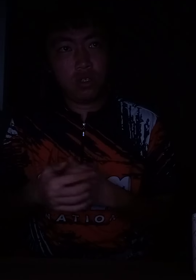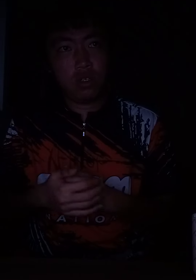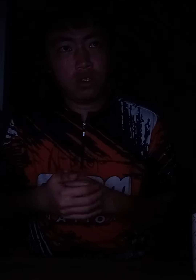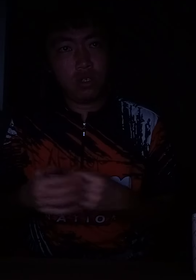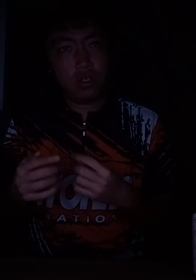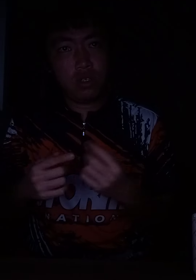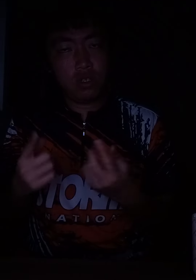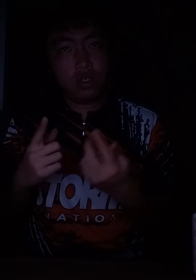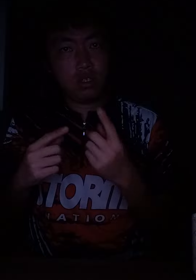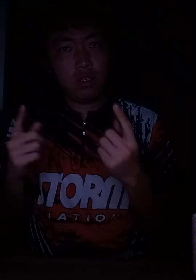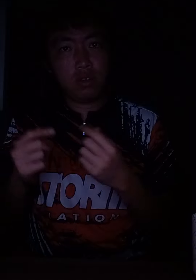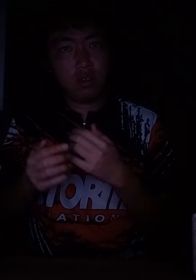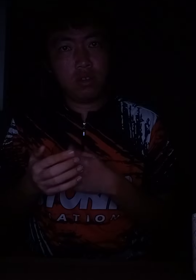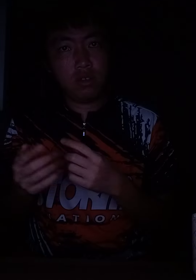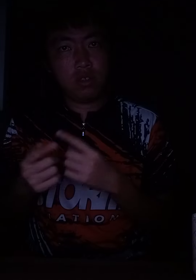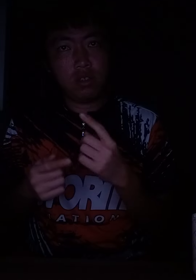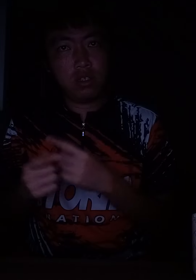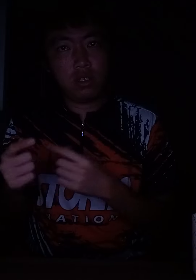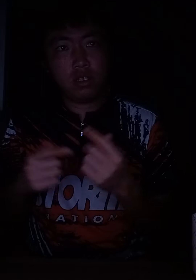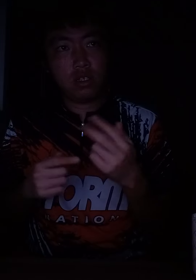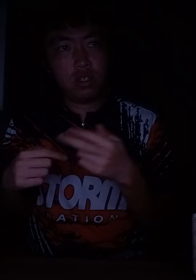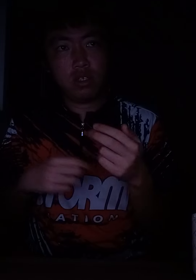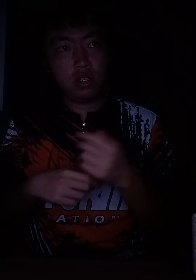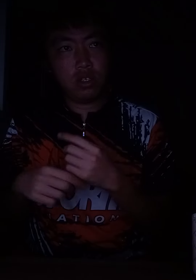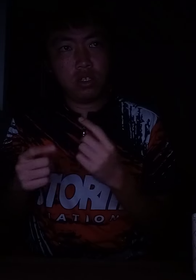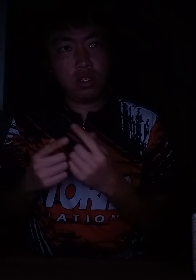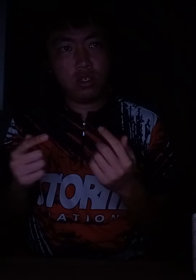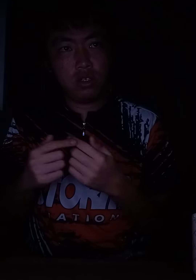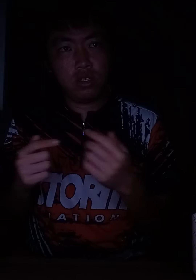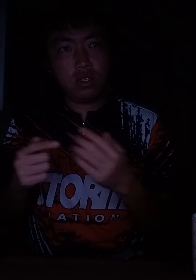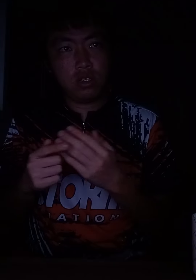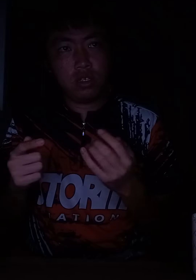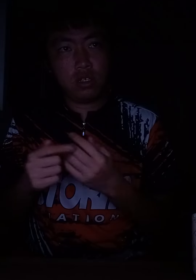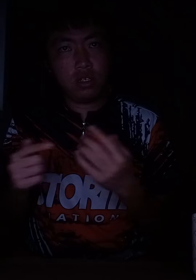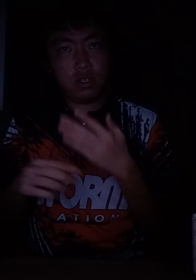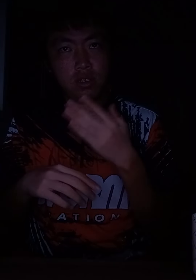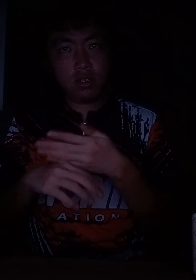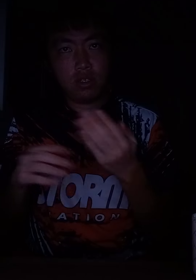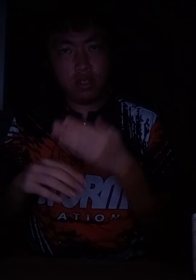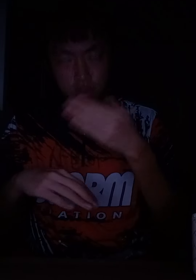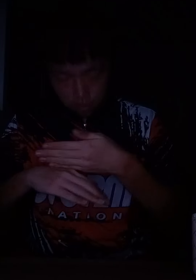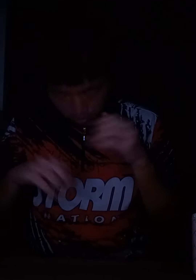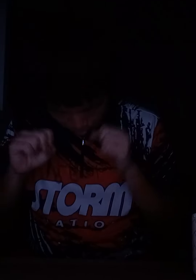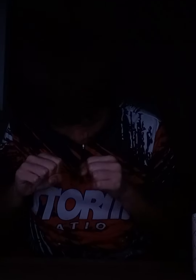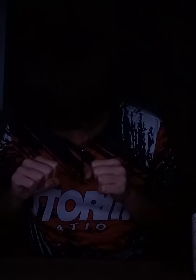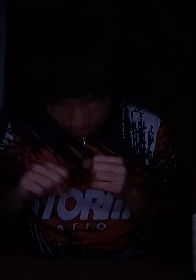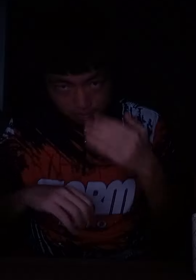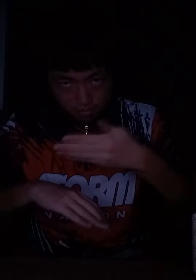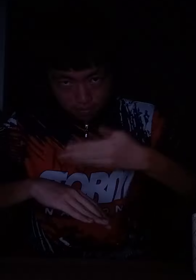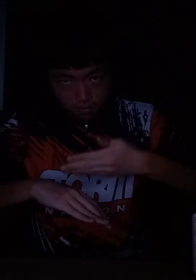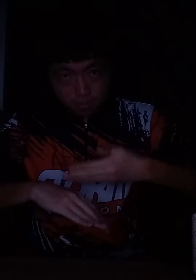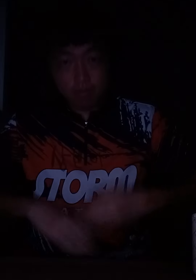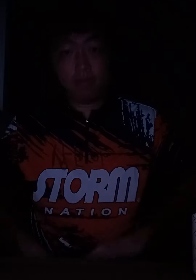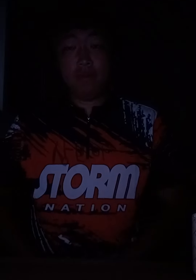오가는 1711번 버스를 운행하시는 박병규 기사님 잠시 연결해봤습니다. 오늘 연결 고맙습니다. 네, 수고하세요. 예.